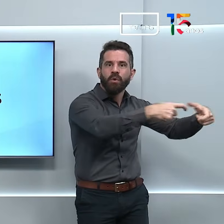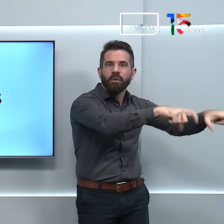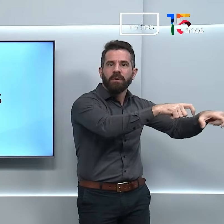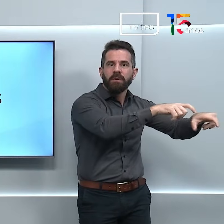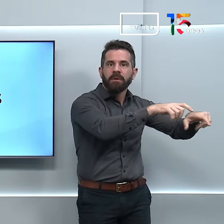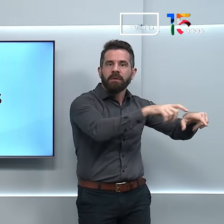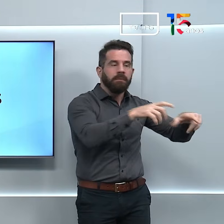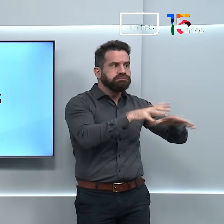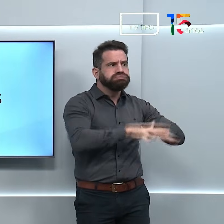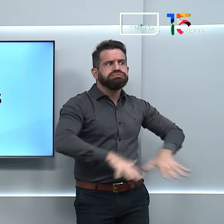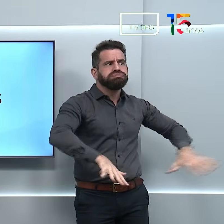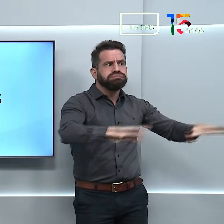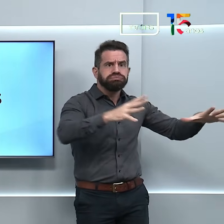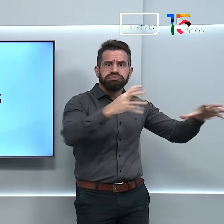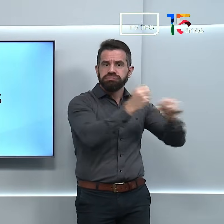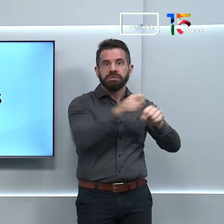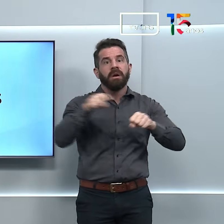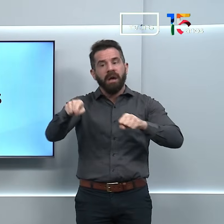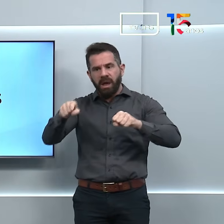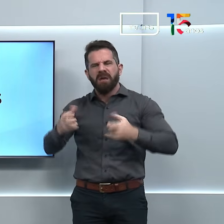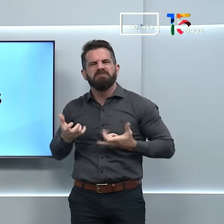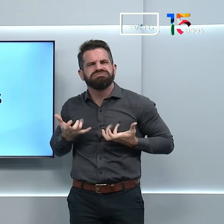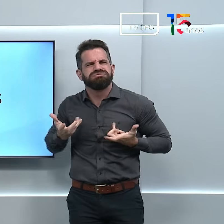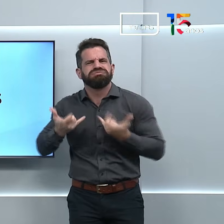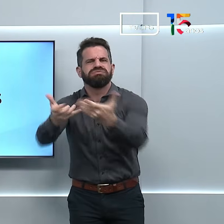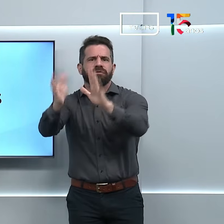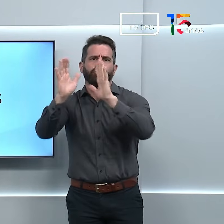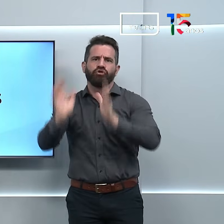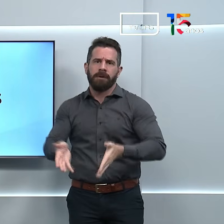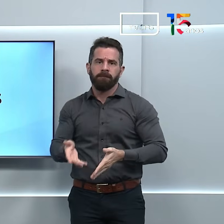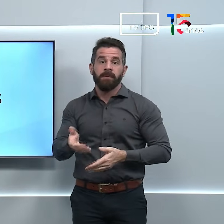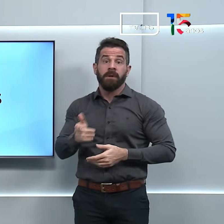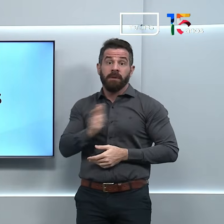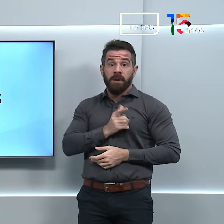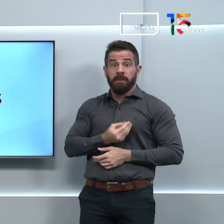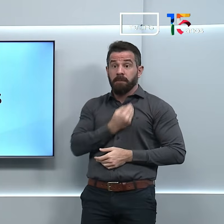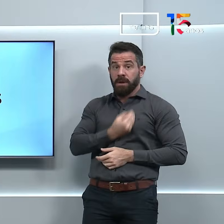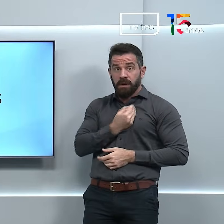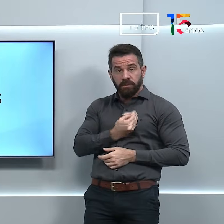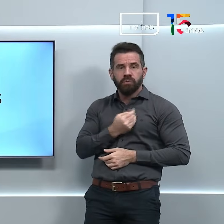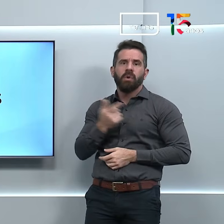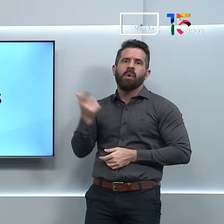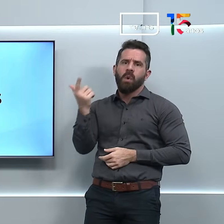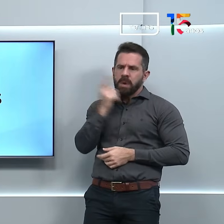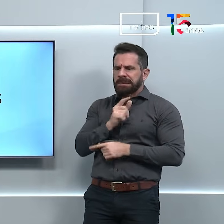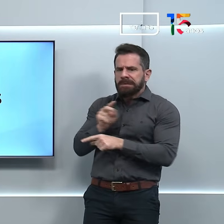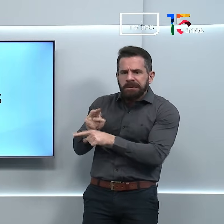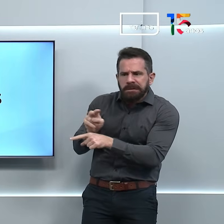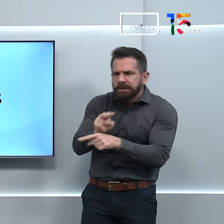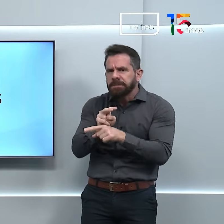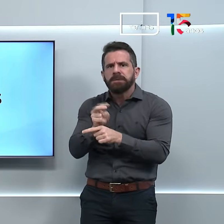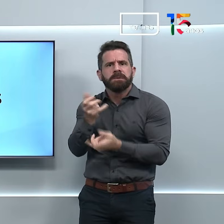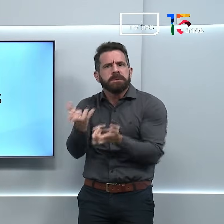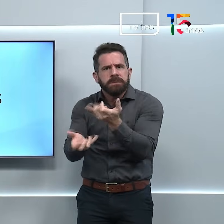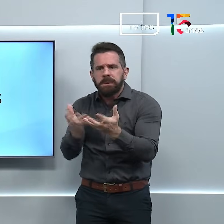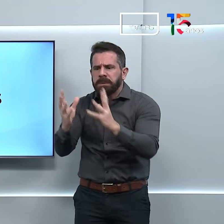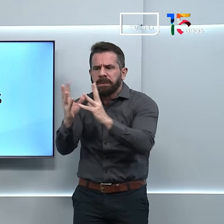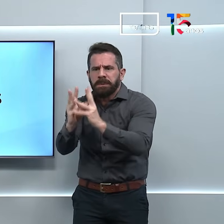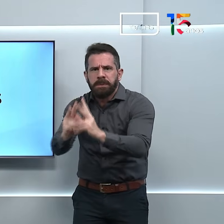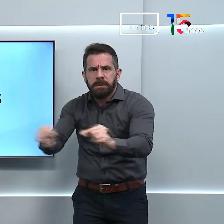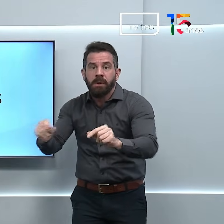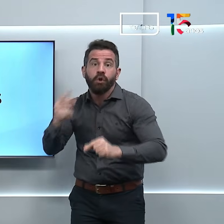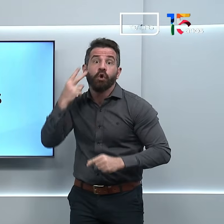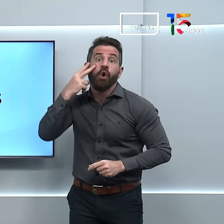brigadistas atuaram no combate às chamas, que foram controladas só 2 dias depois do início, ontem. Apesar